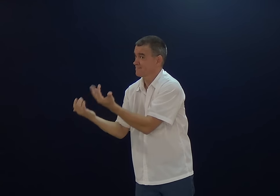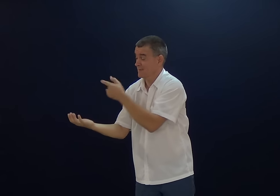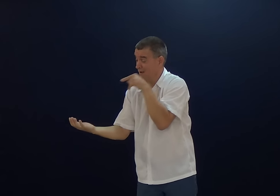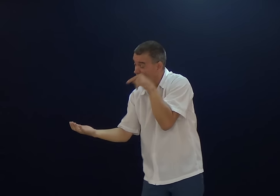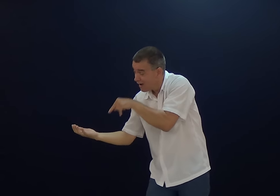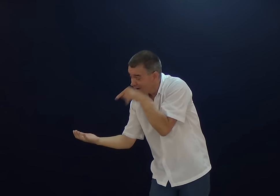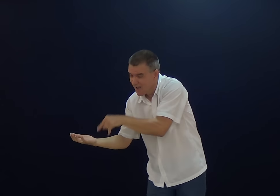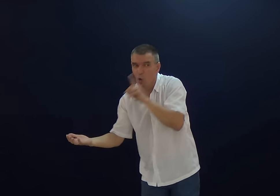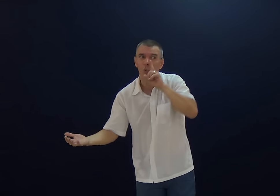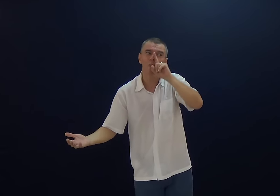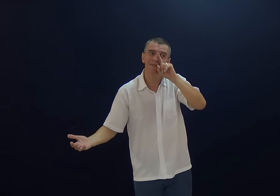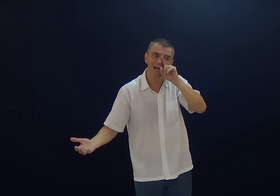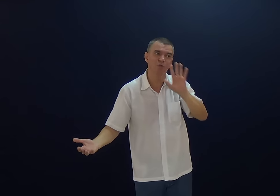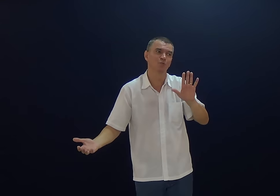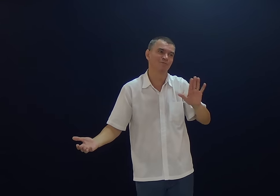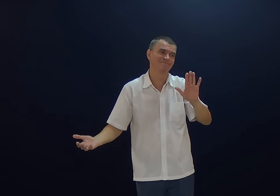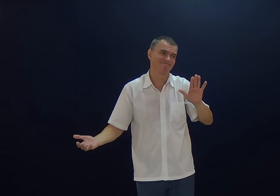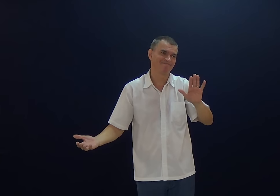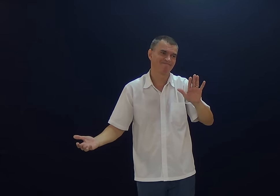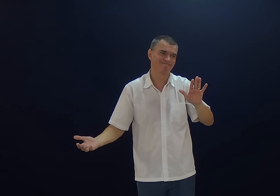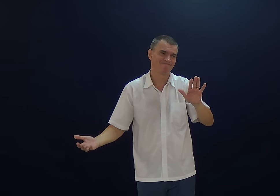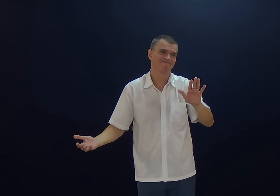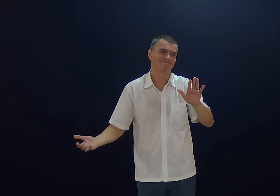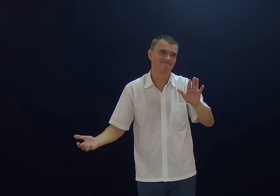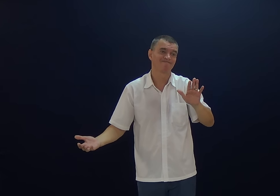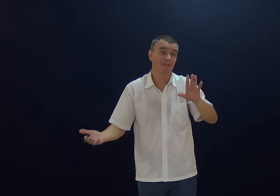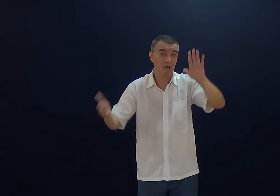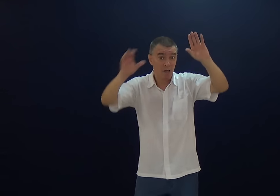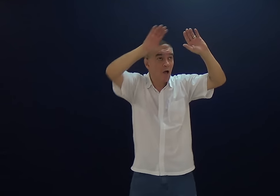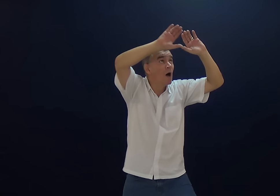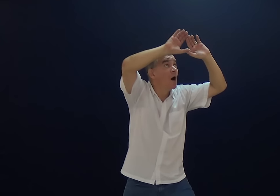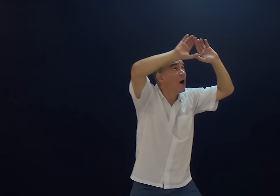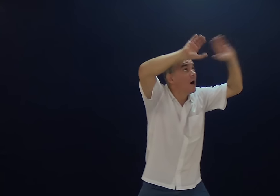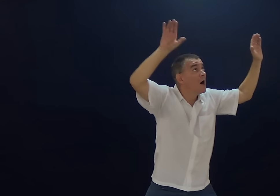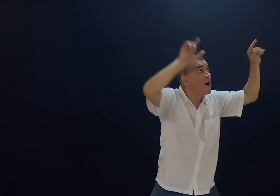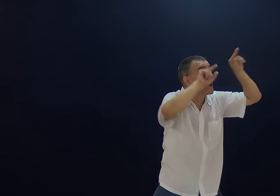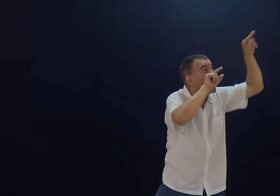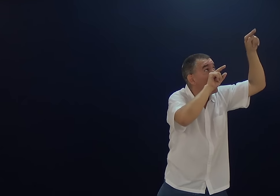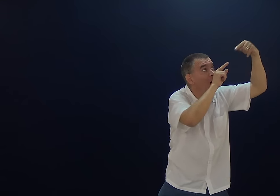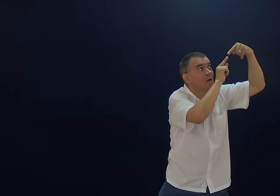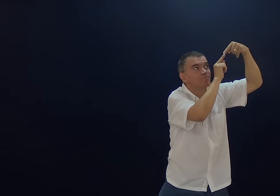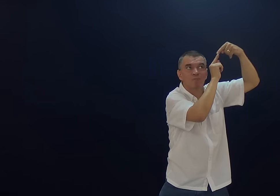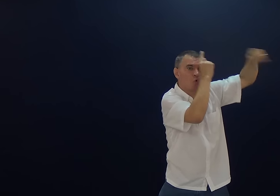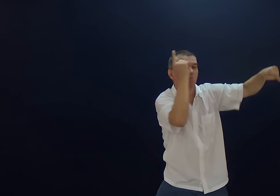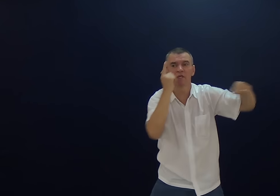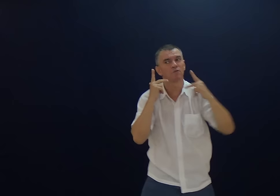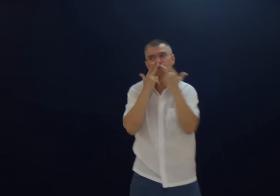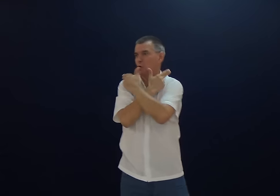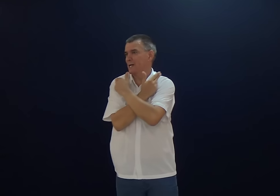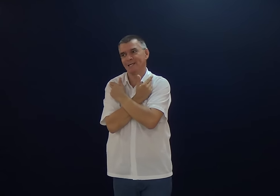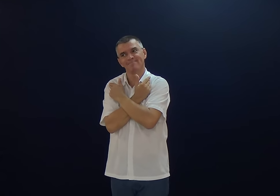fazer e essa condição contrária ao céu o inferno é muito perigoso gente